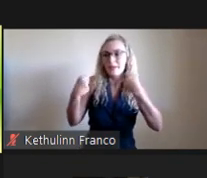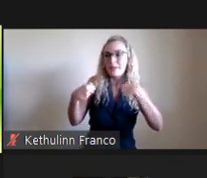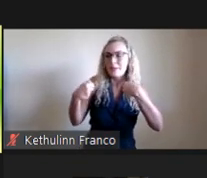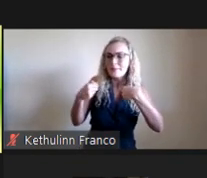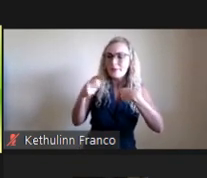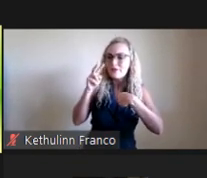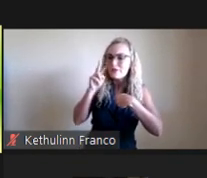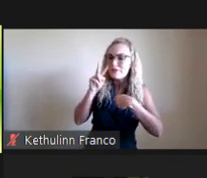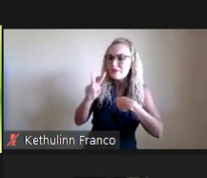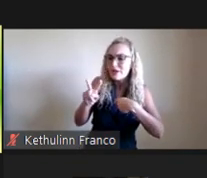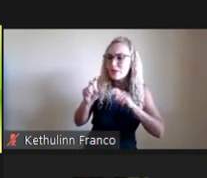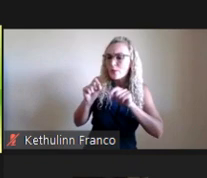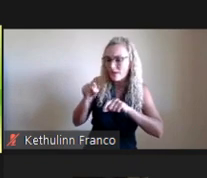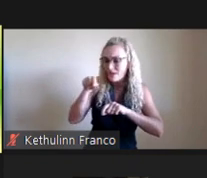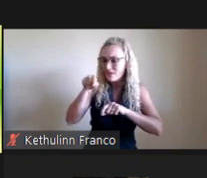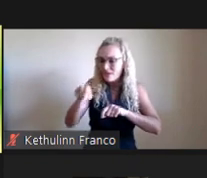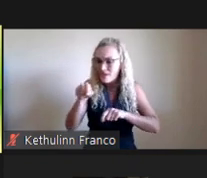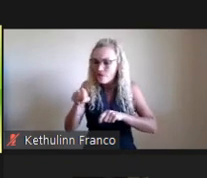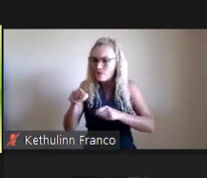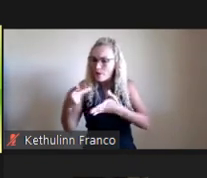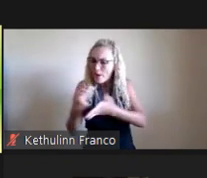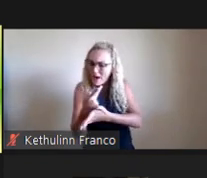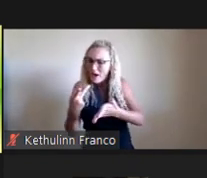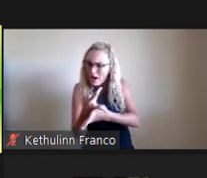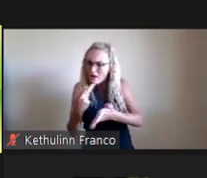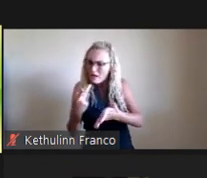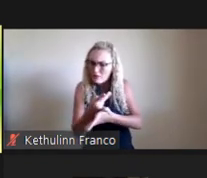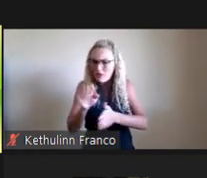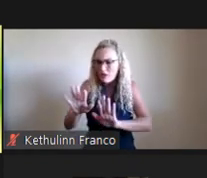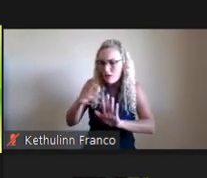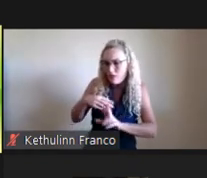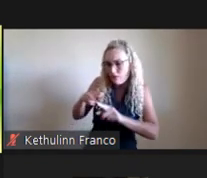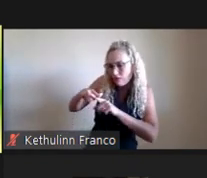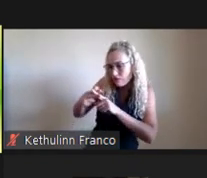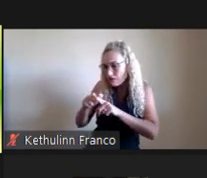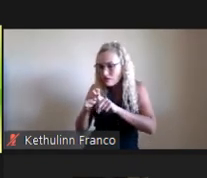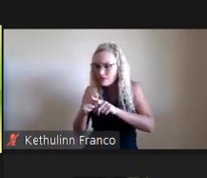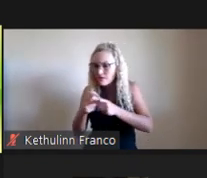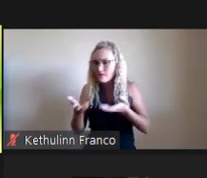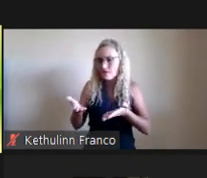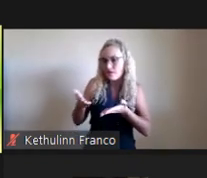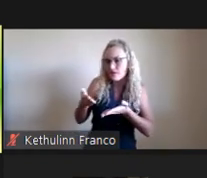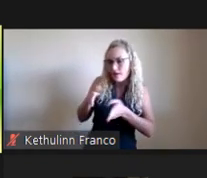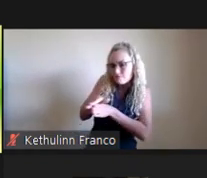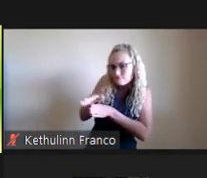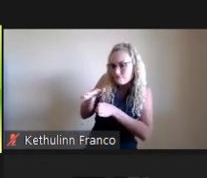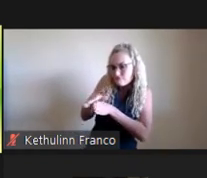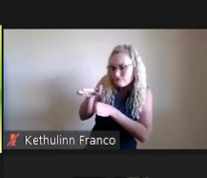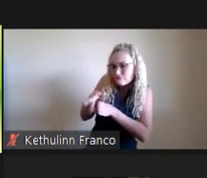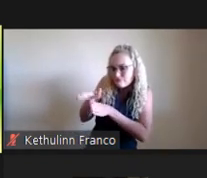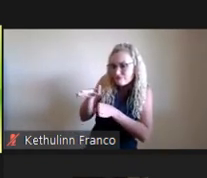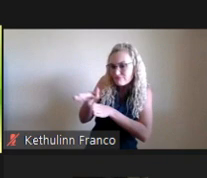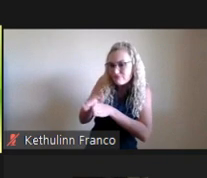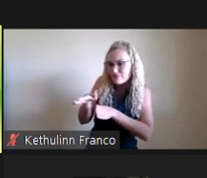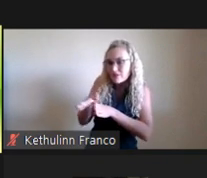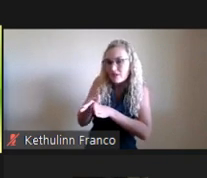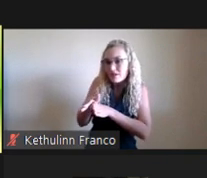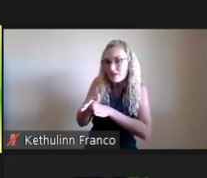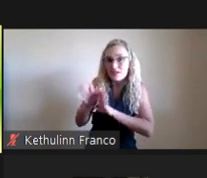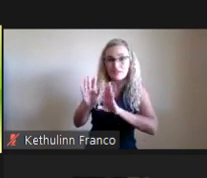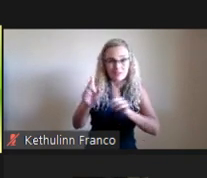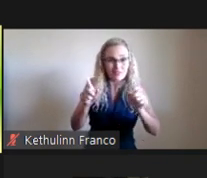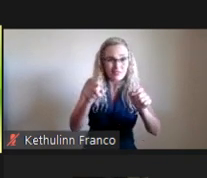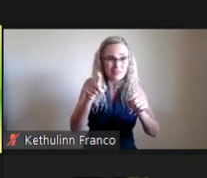fazer, dele errar, da gente ir lá e ajustar. E 40 horas é impossível fazer isso tanto de coisa, né?